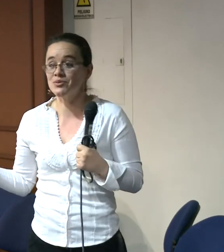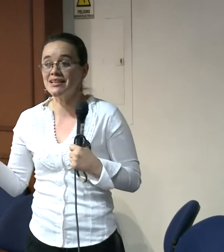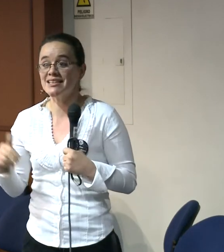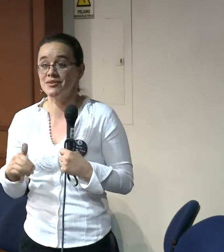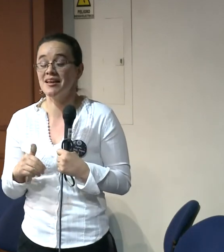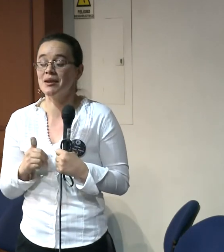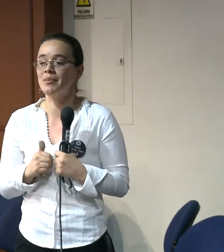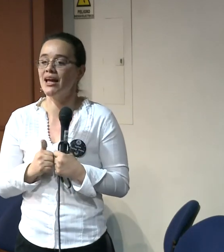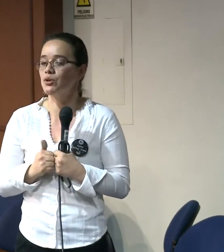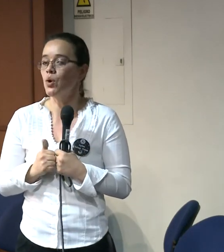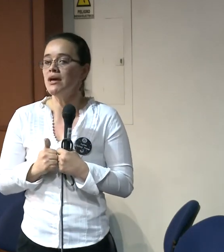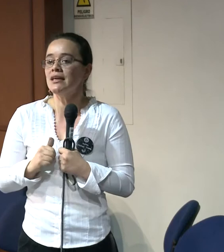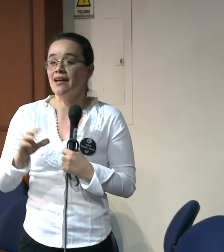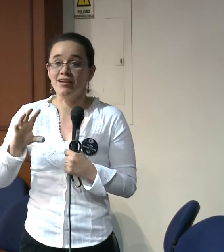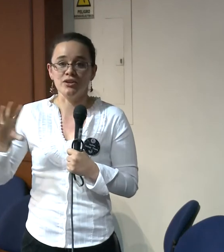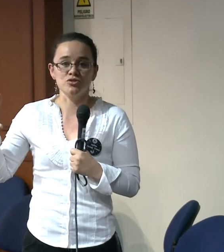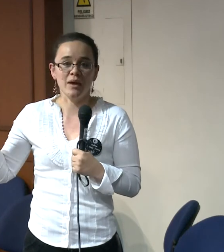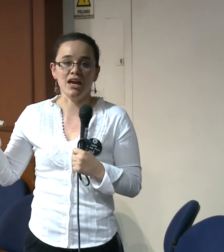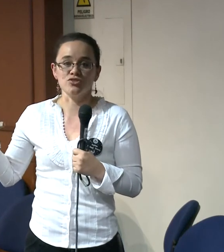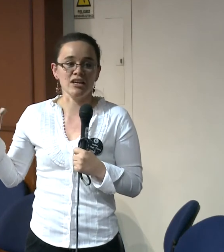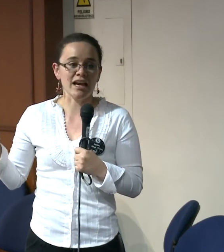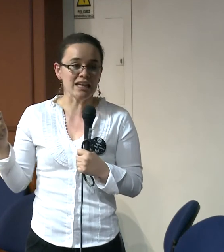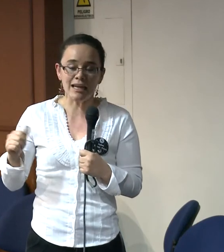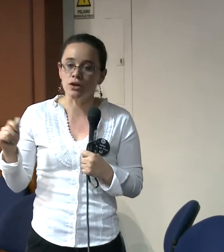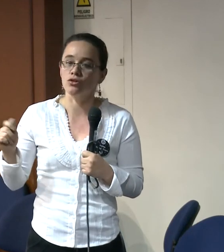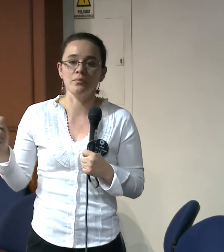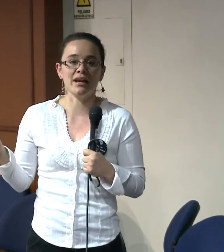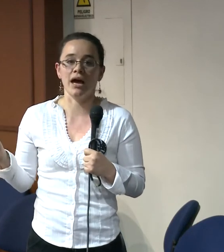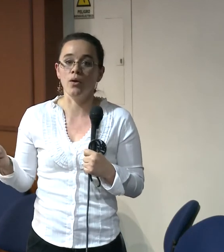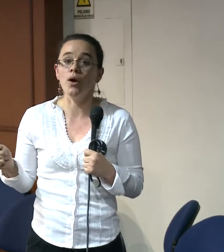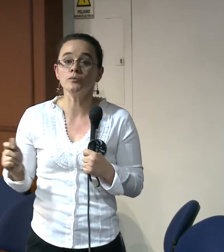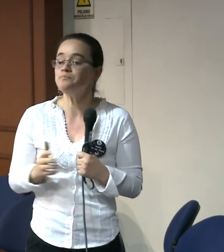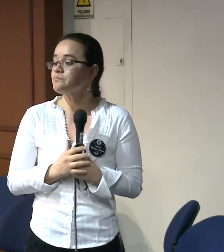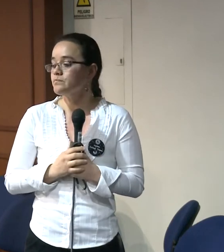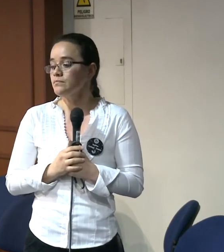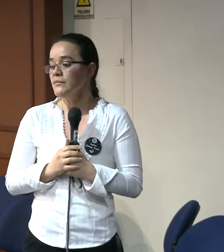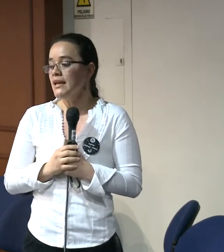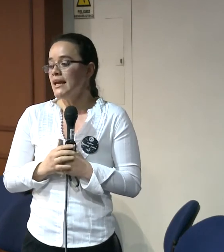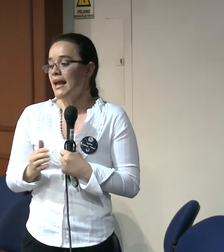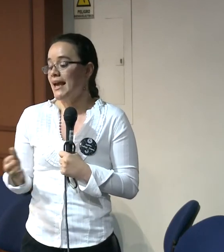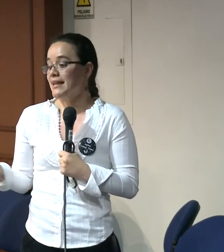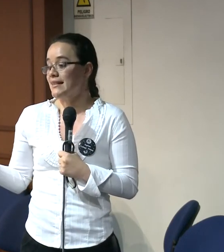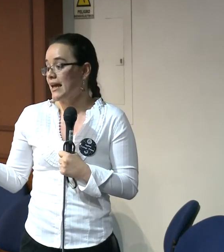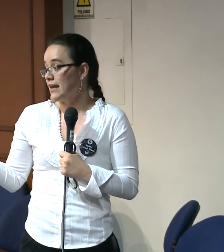o estaban empleando tableros pequeños en acrílico con marcador,